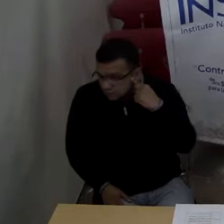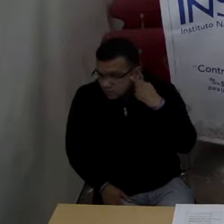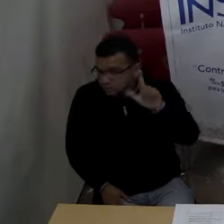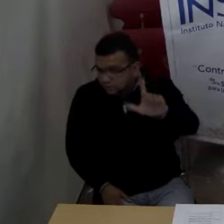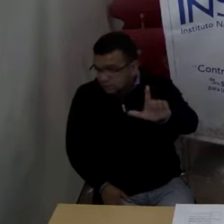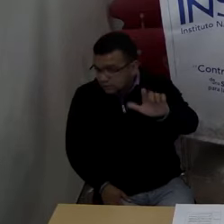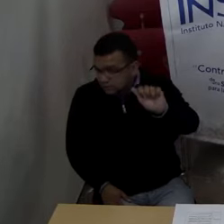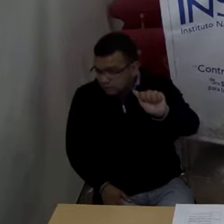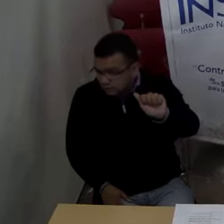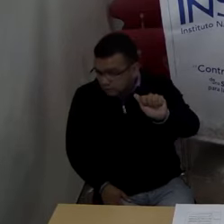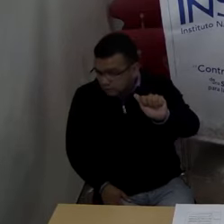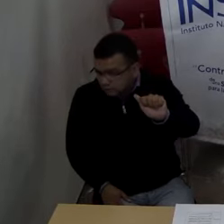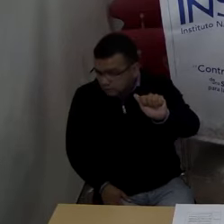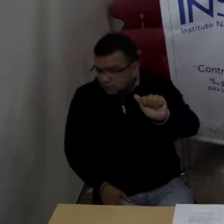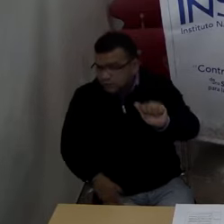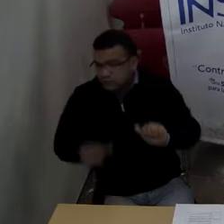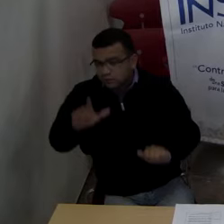lu.